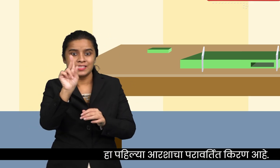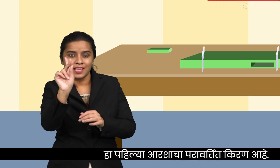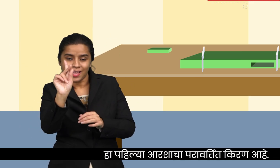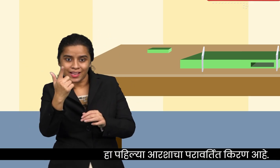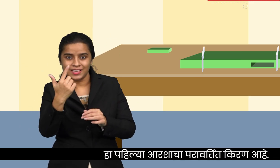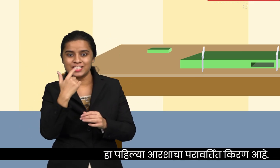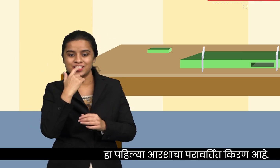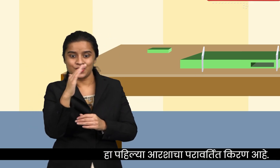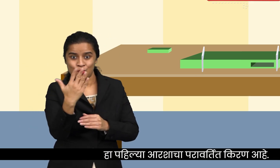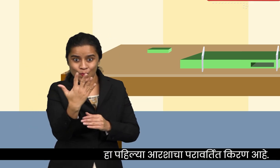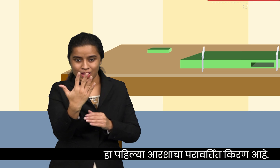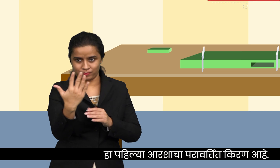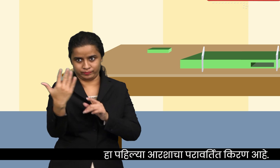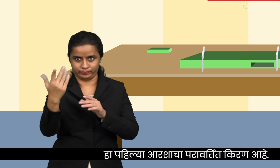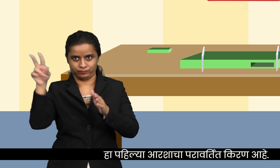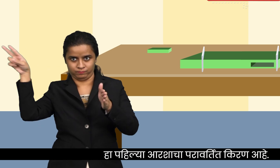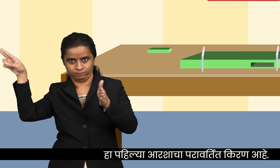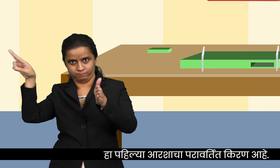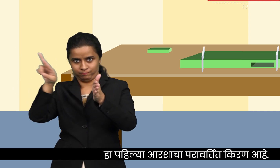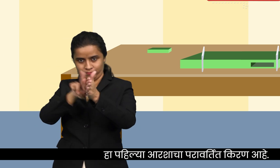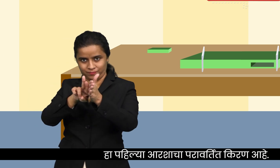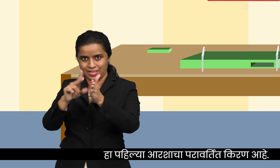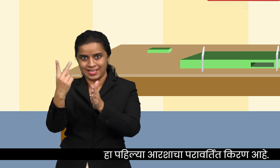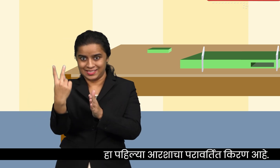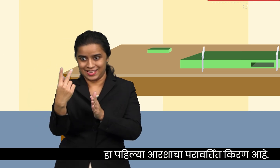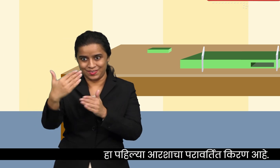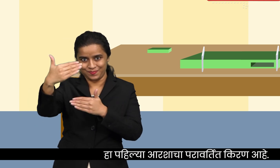हा पहिल्या आरशाच्या परावर्तित किरण आहे.